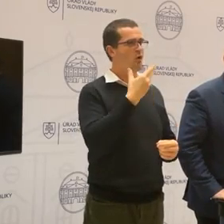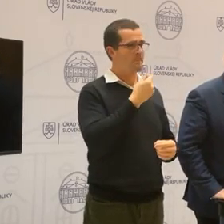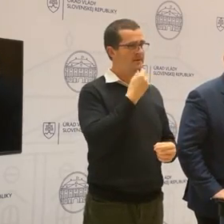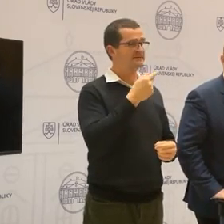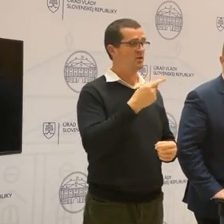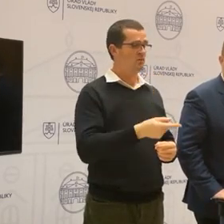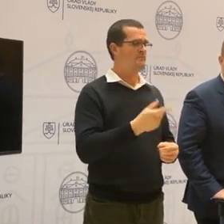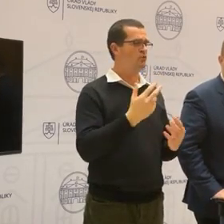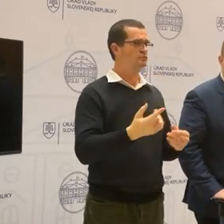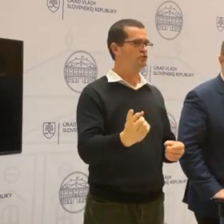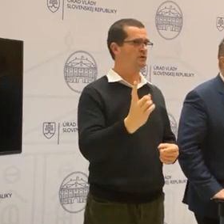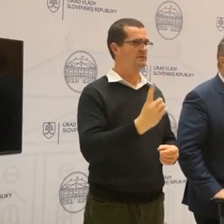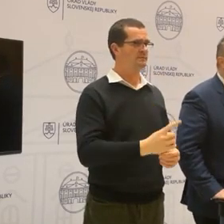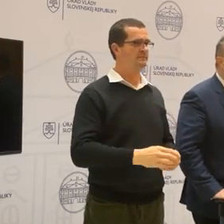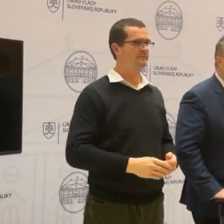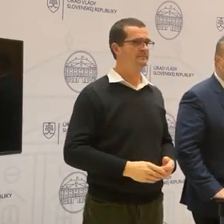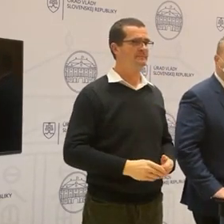vedieť, že s ním môže počítať.